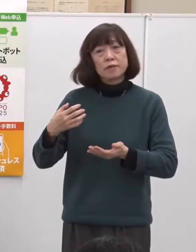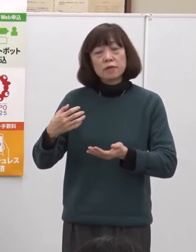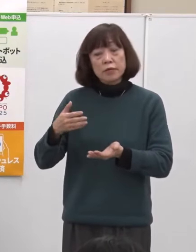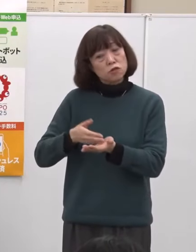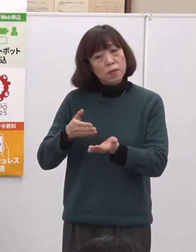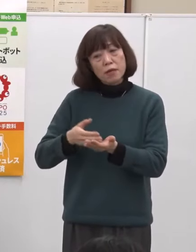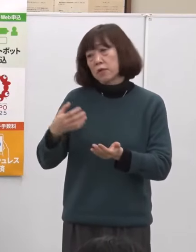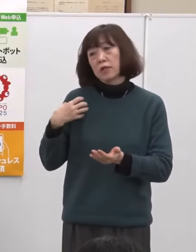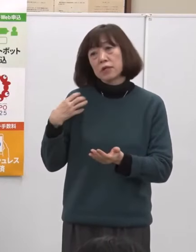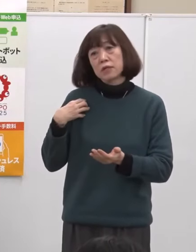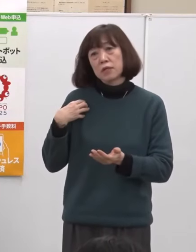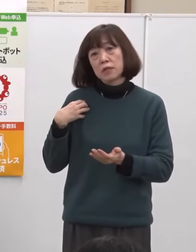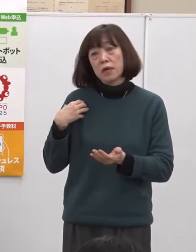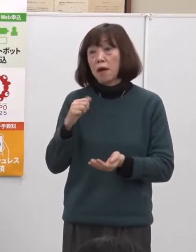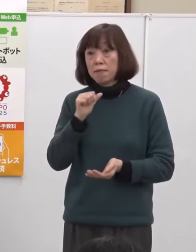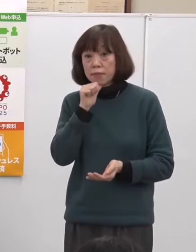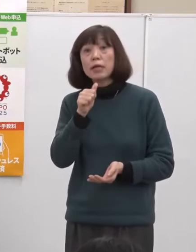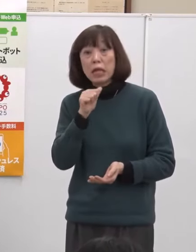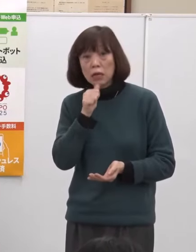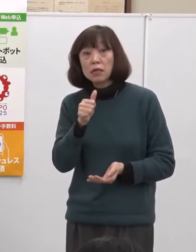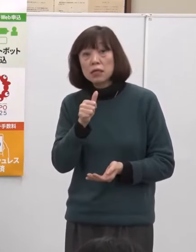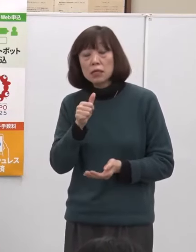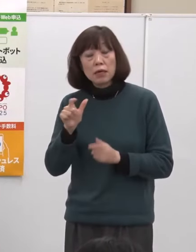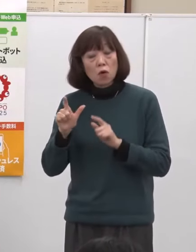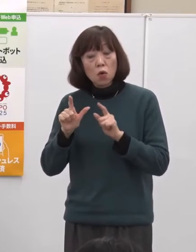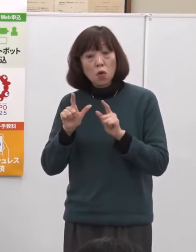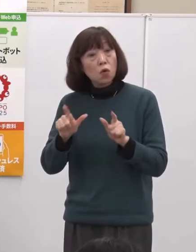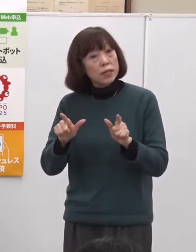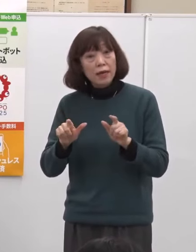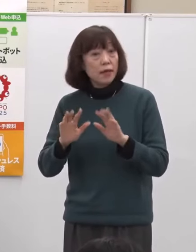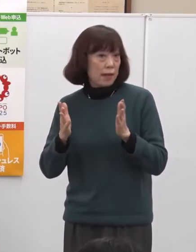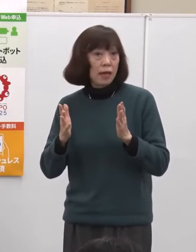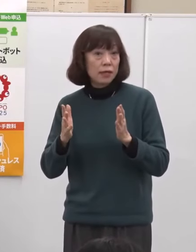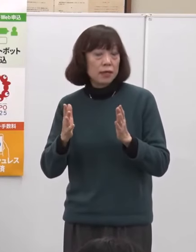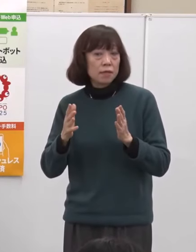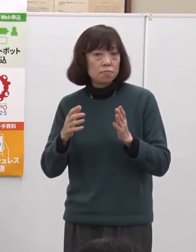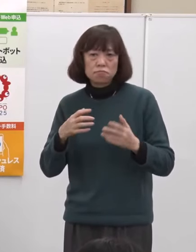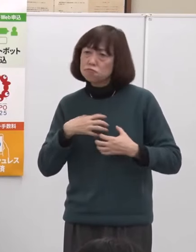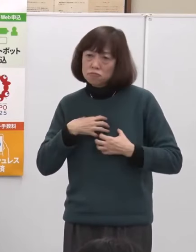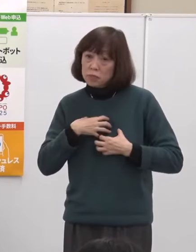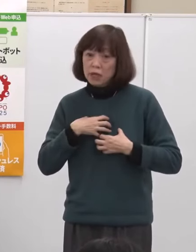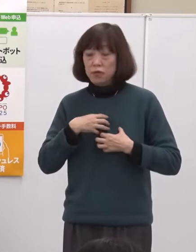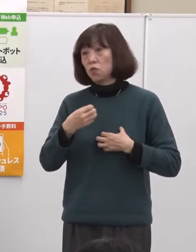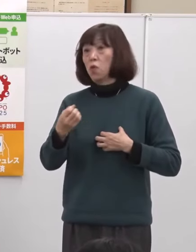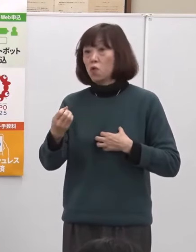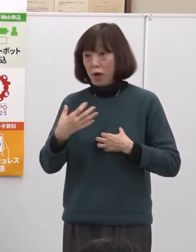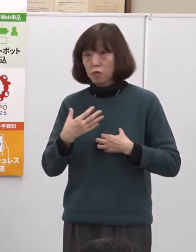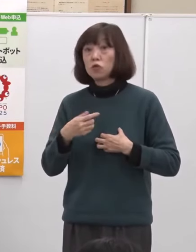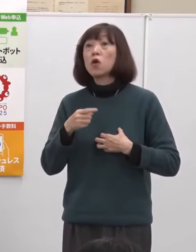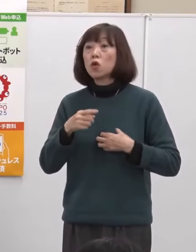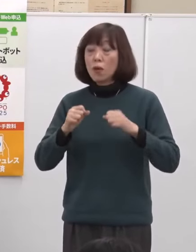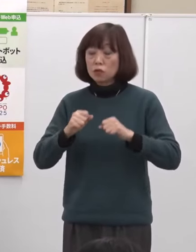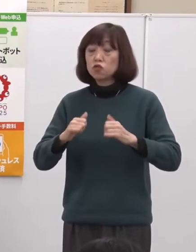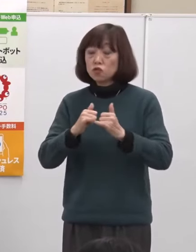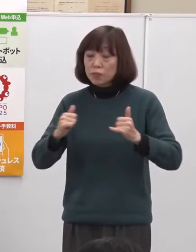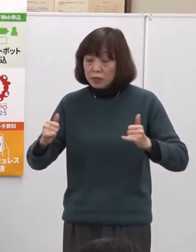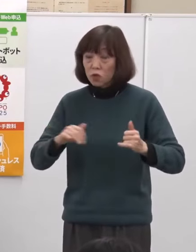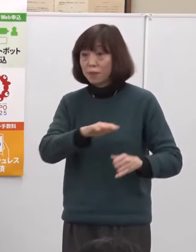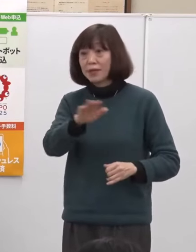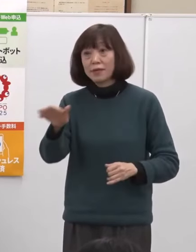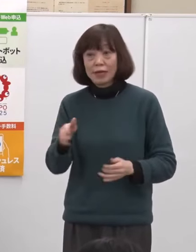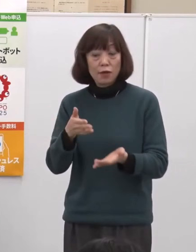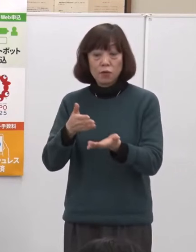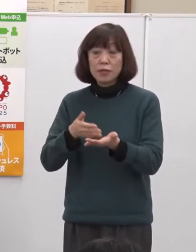まあ、答えてないというご懸念も根底にあるかと思うんですが、これに関しては住民の皆さんへの説明会